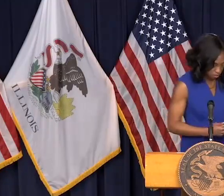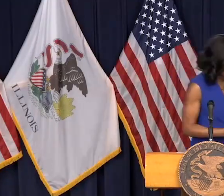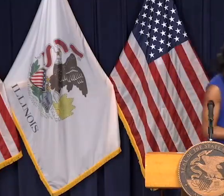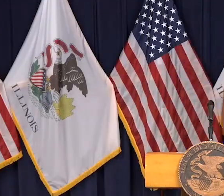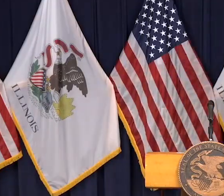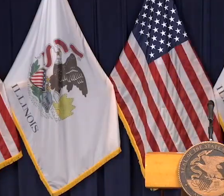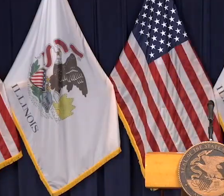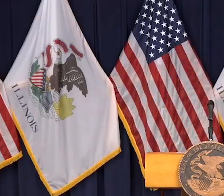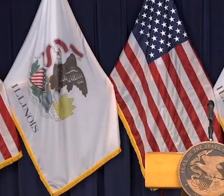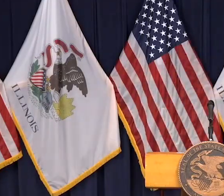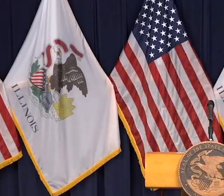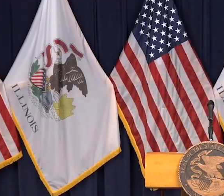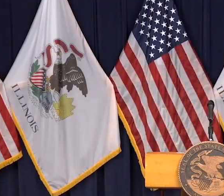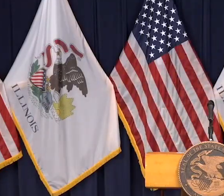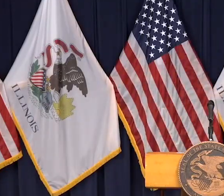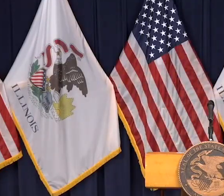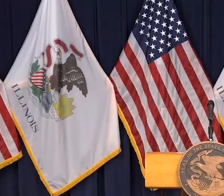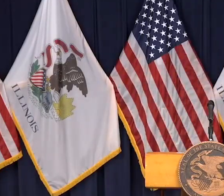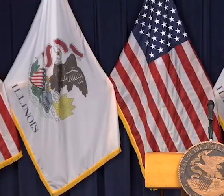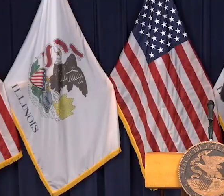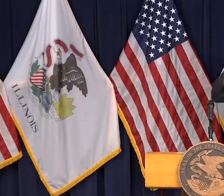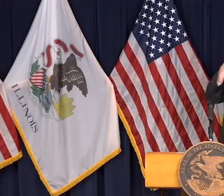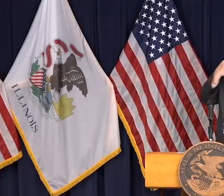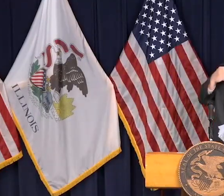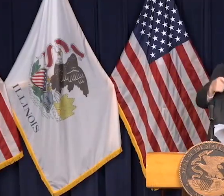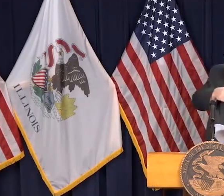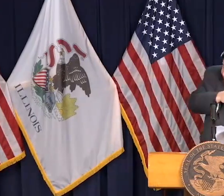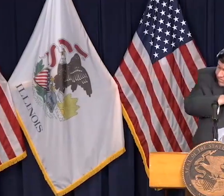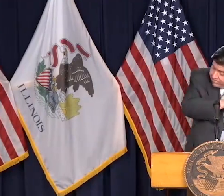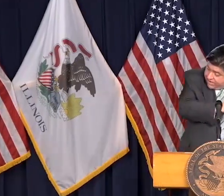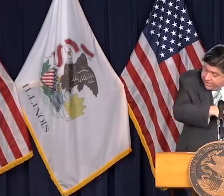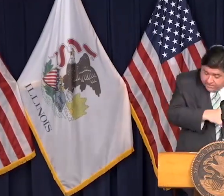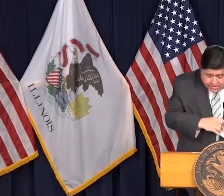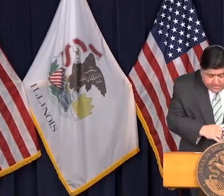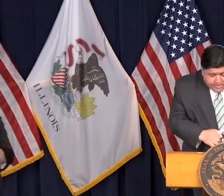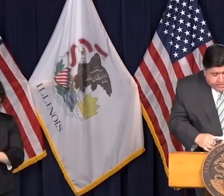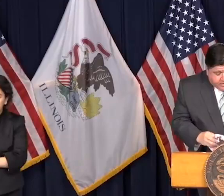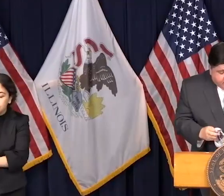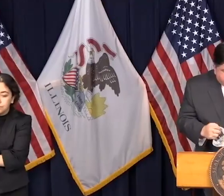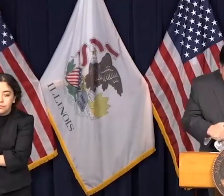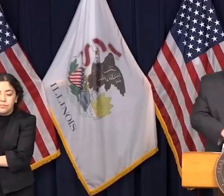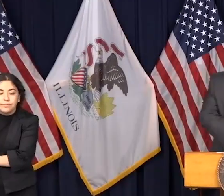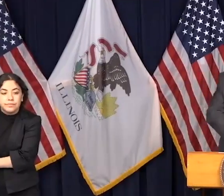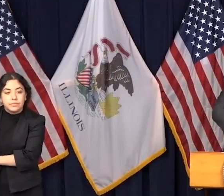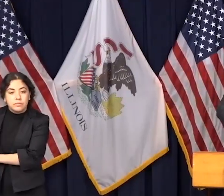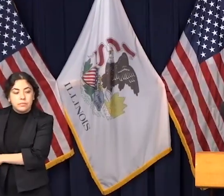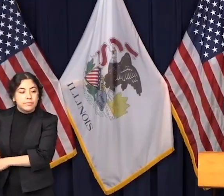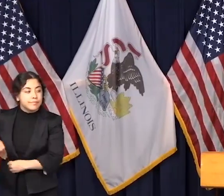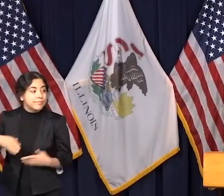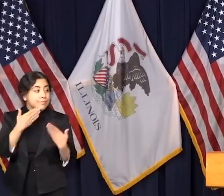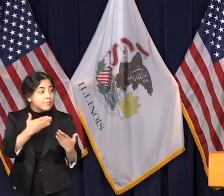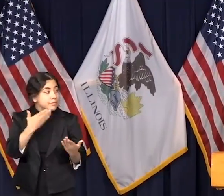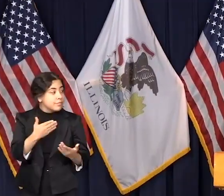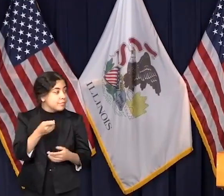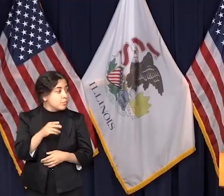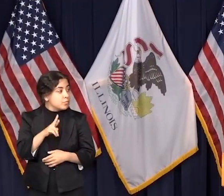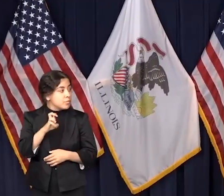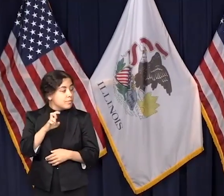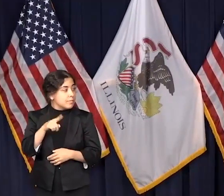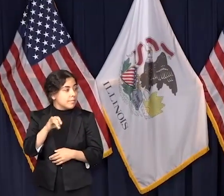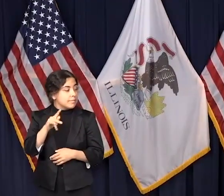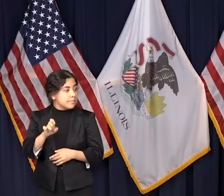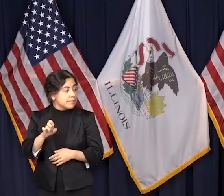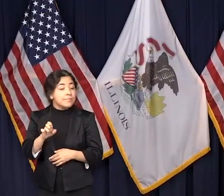Pritzker. Thank you, Dr. Zike. And before I take questions, I also want to take a moment